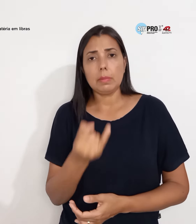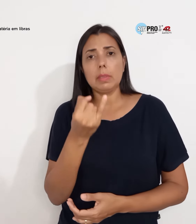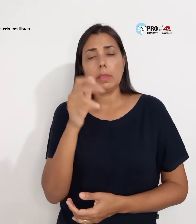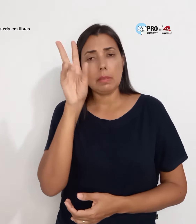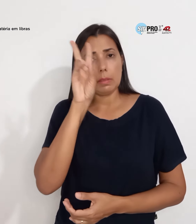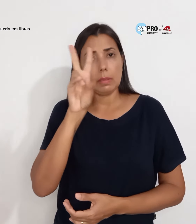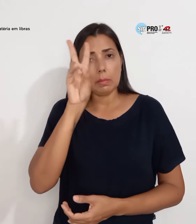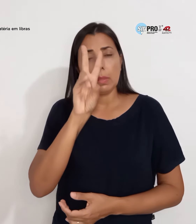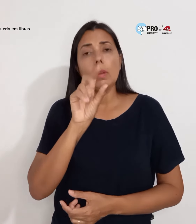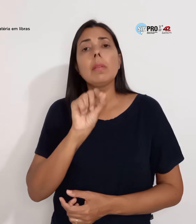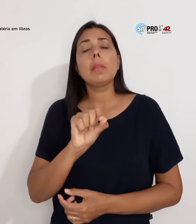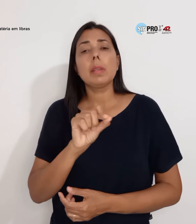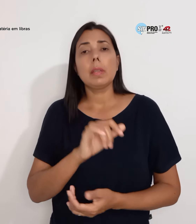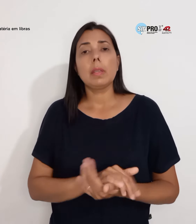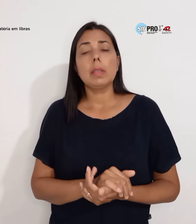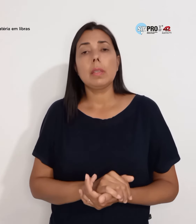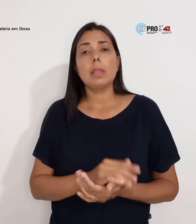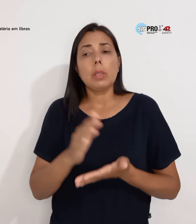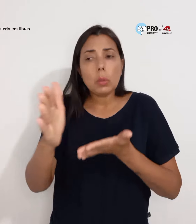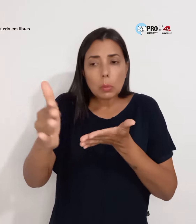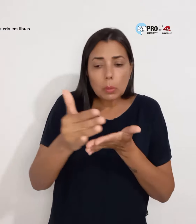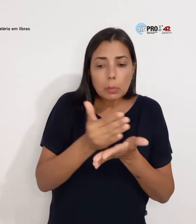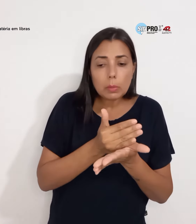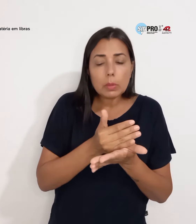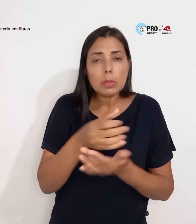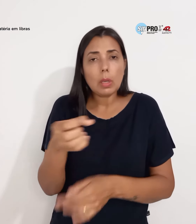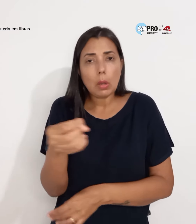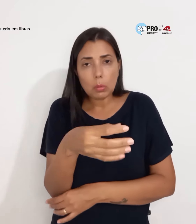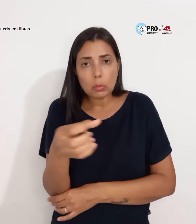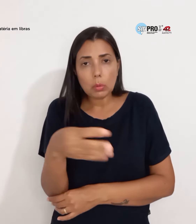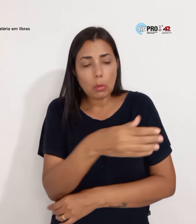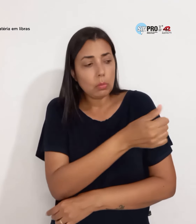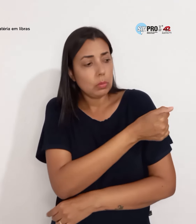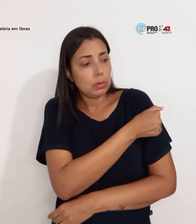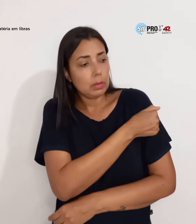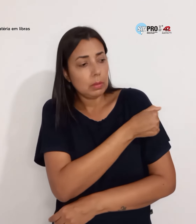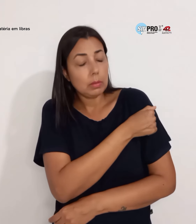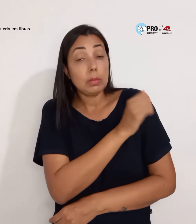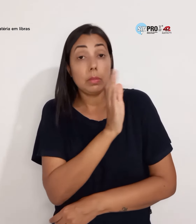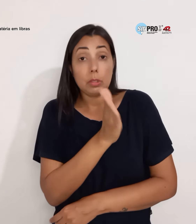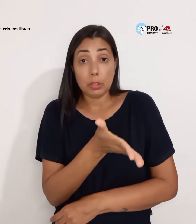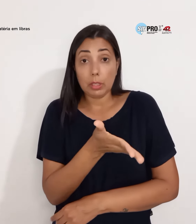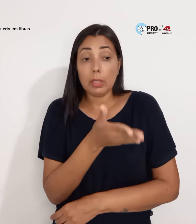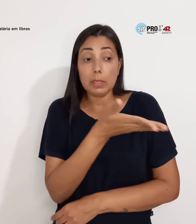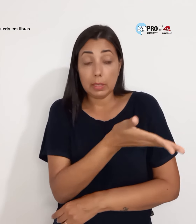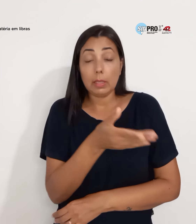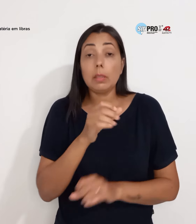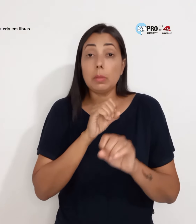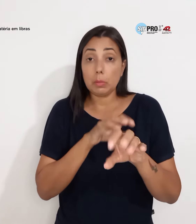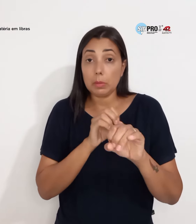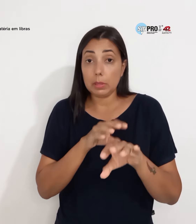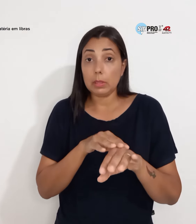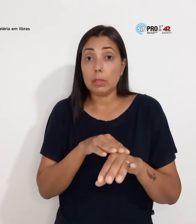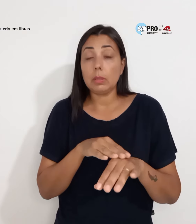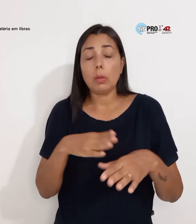importante ressaltar que o acolhimento aos novos estudantes que já estão na rede, com